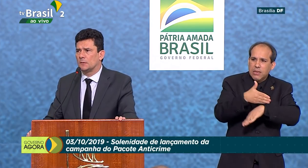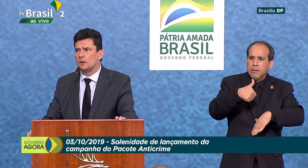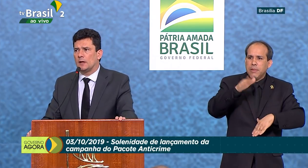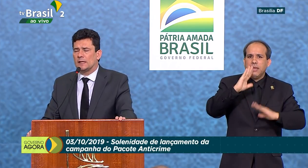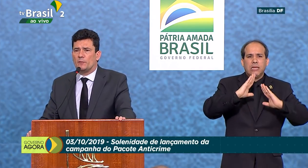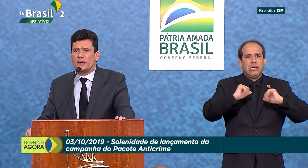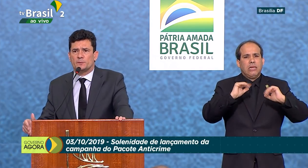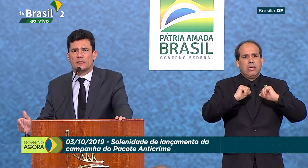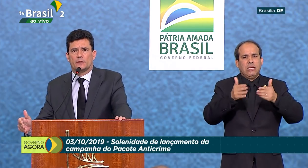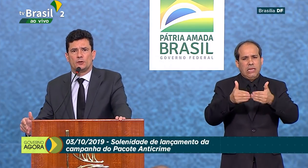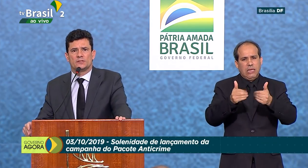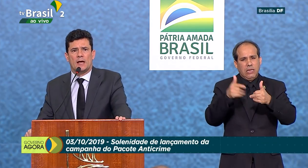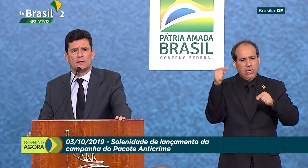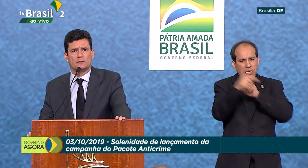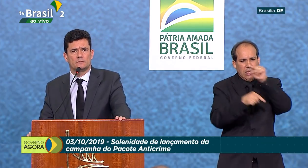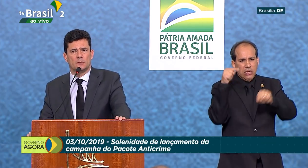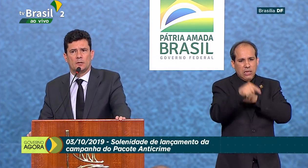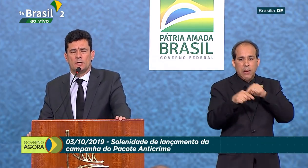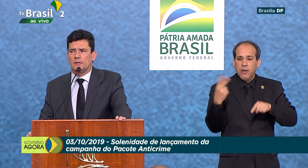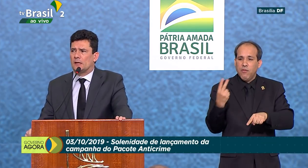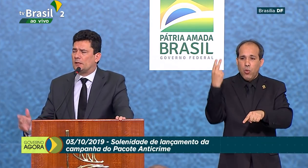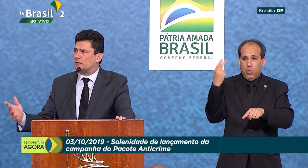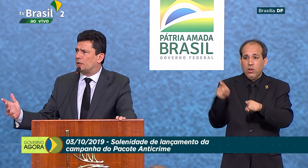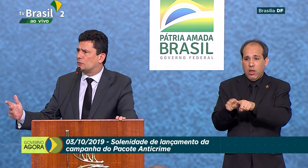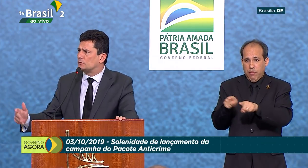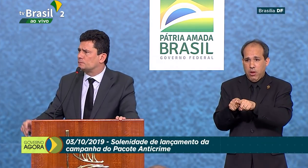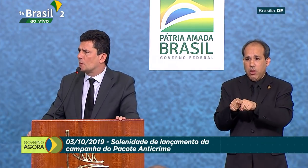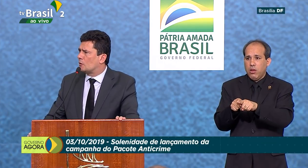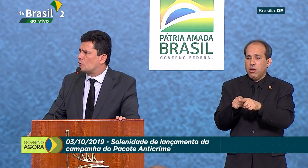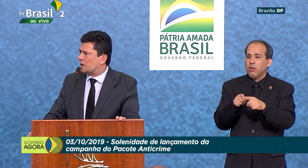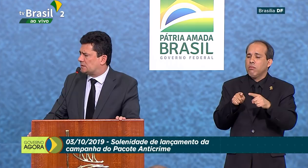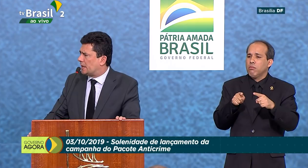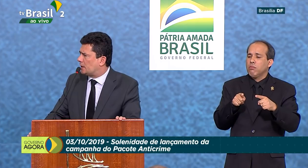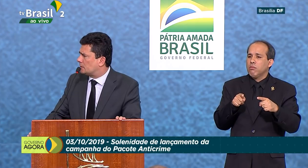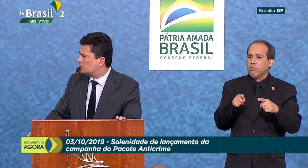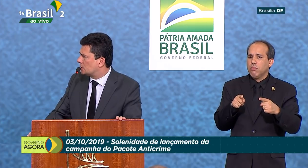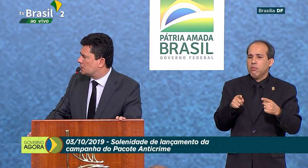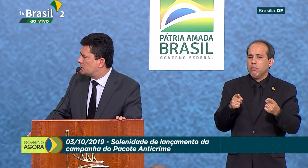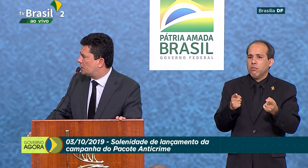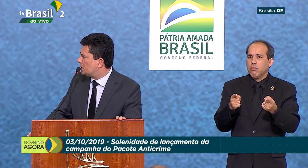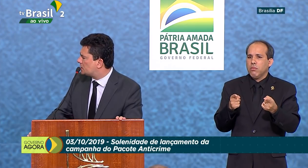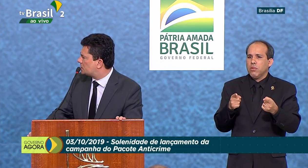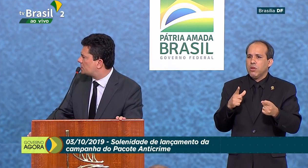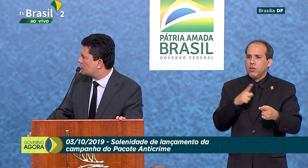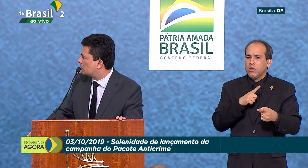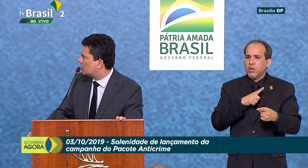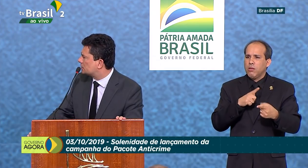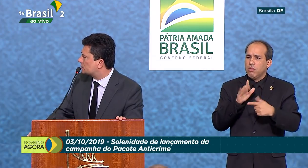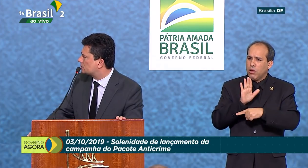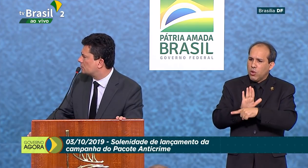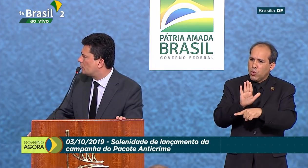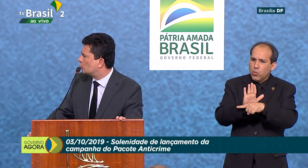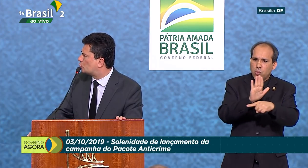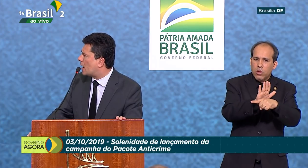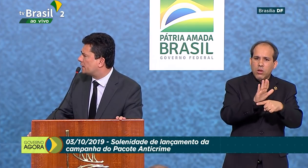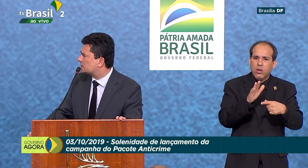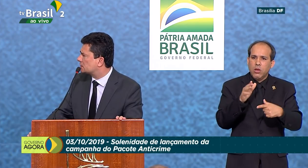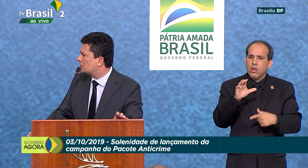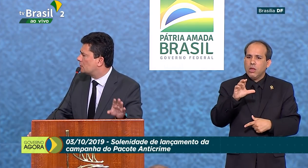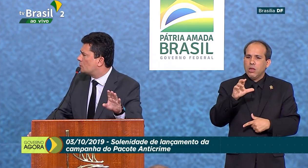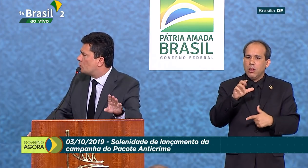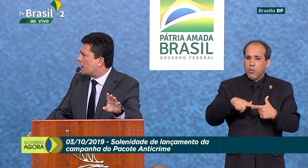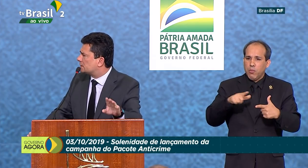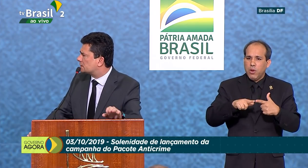requisitada, cada vez mais valorizada e atendendo uma série de crises de segurança